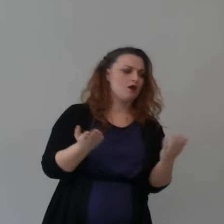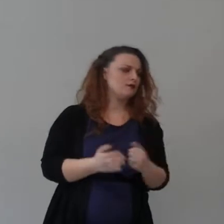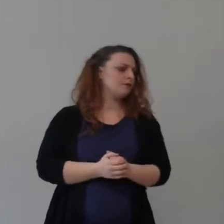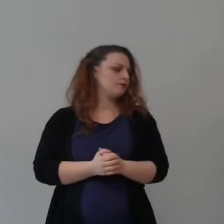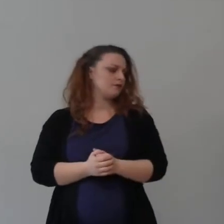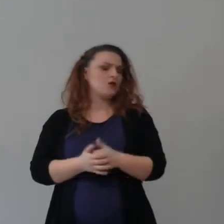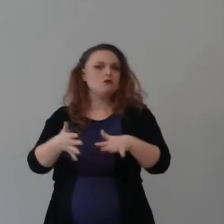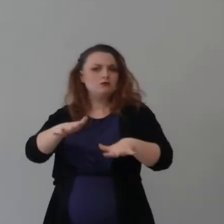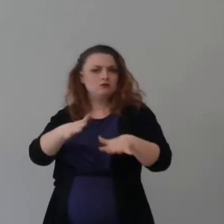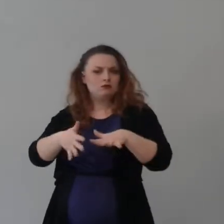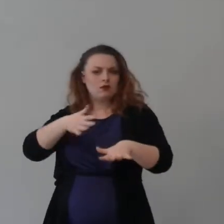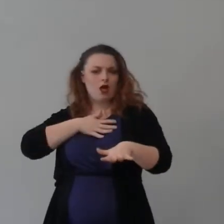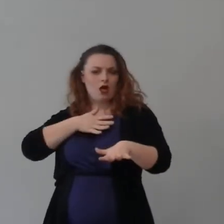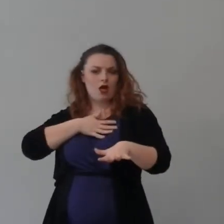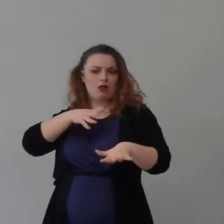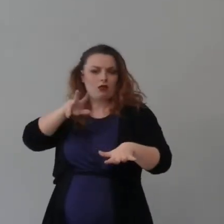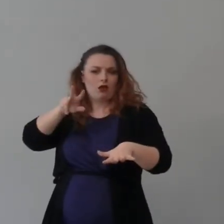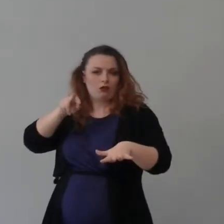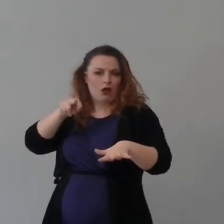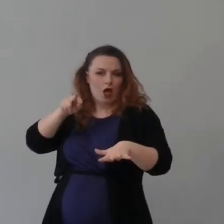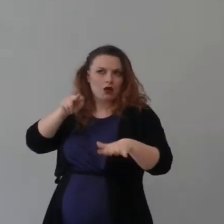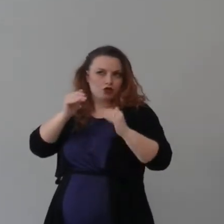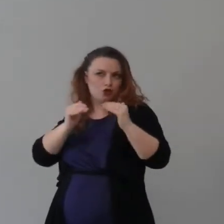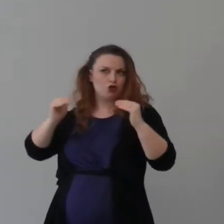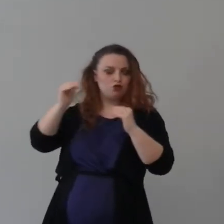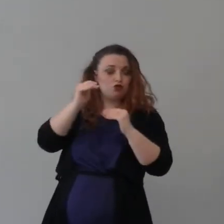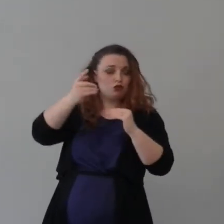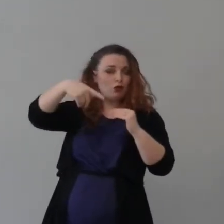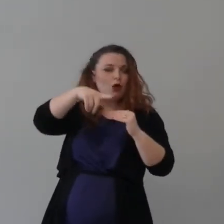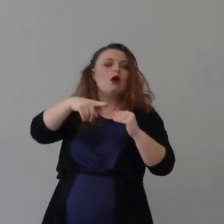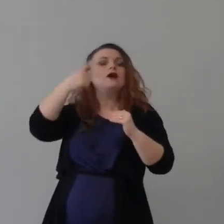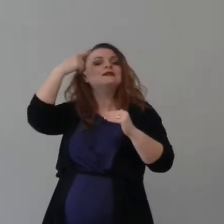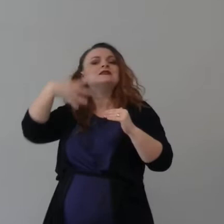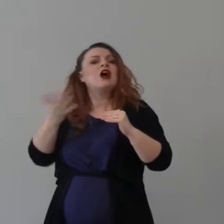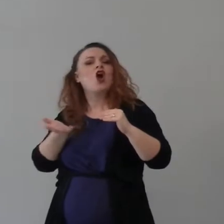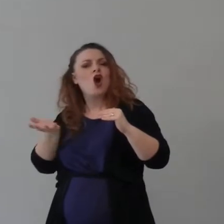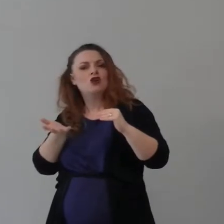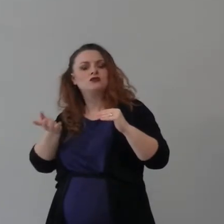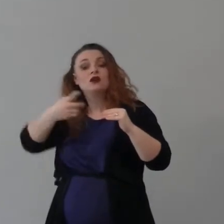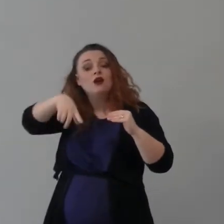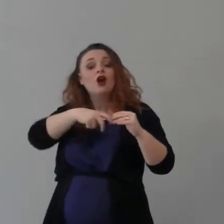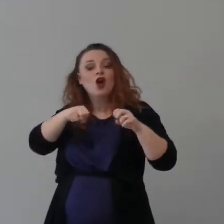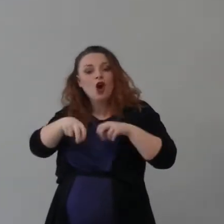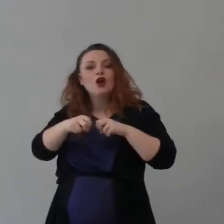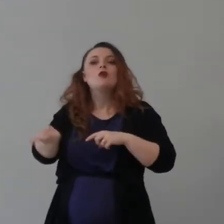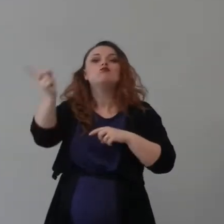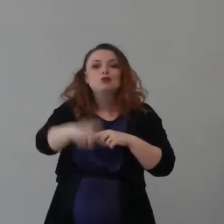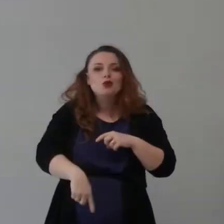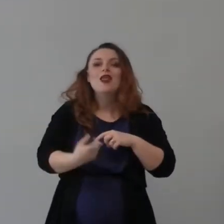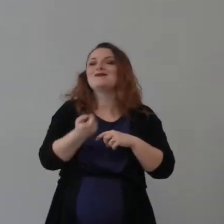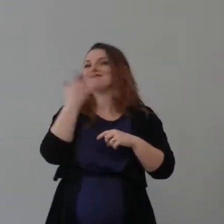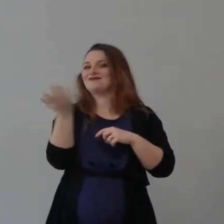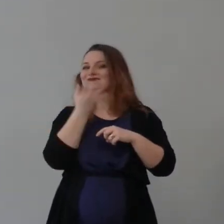che ha una trentina d'anni, da una trentina d'anni in su, sa bene che abbiamo corso all'appuntamento col